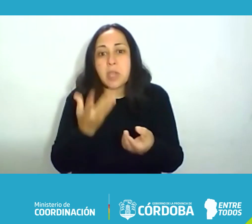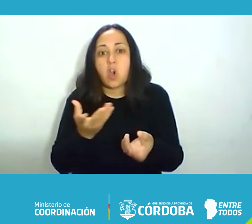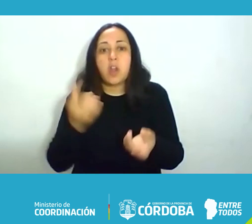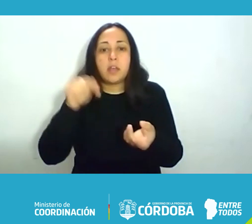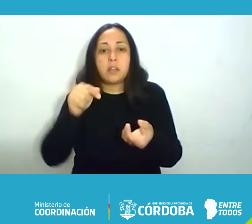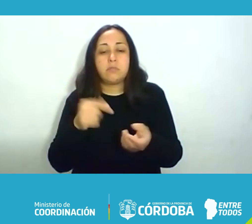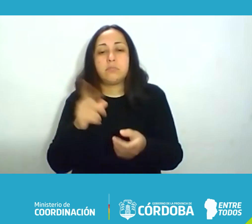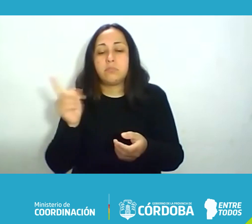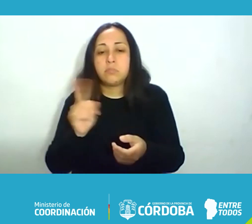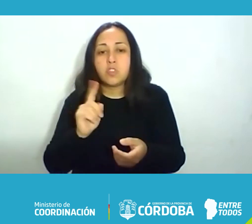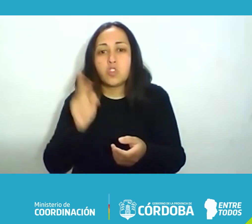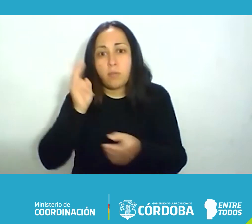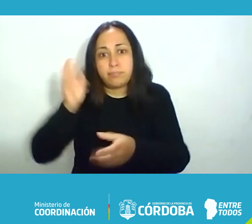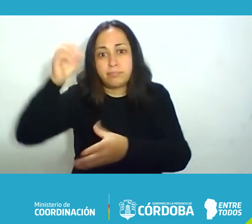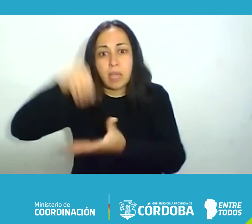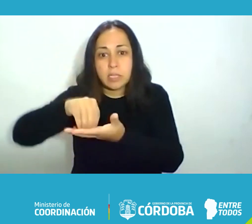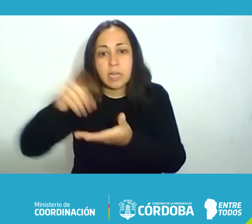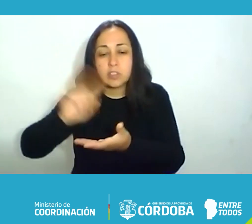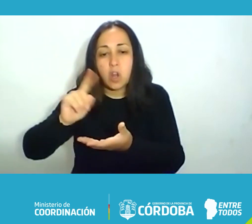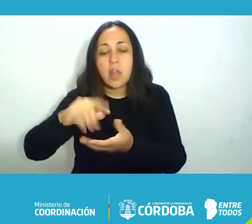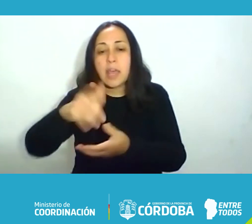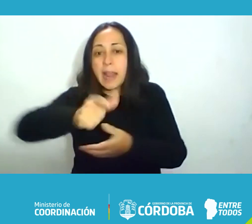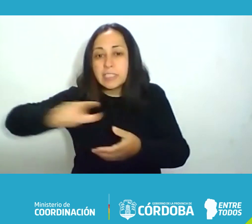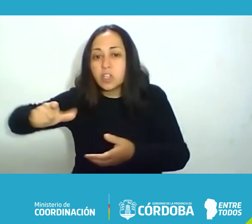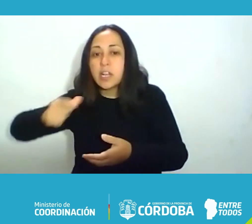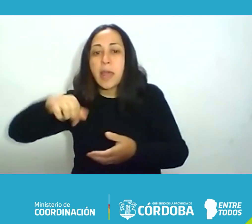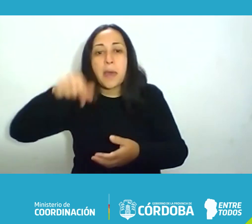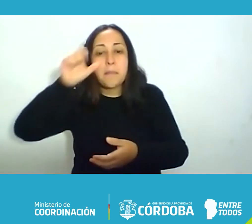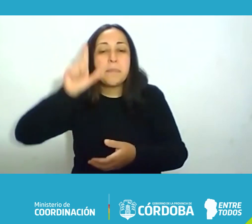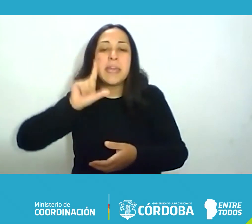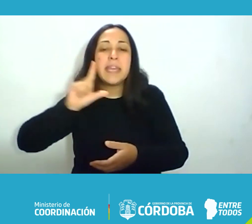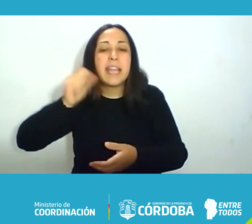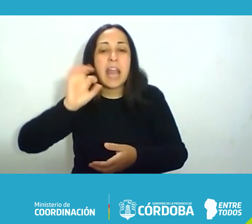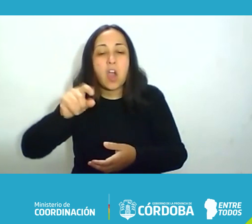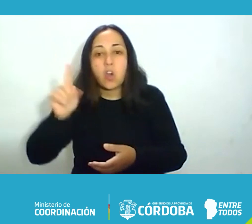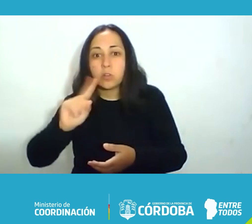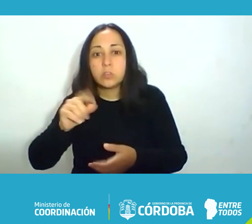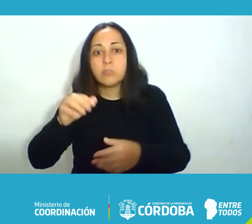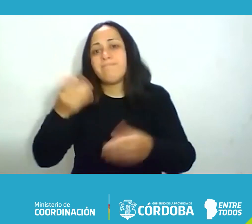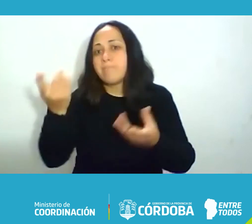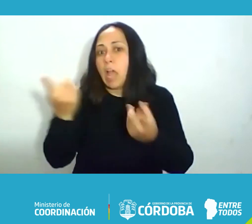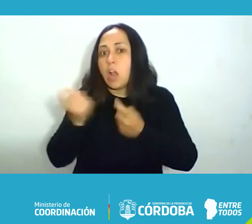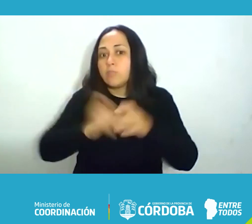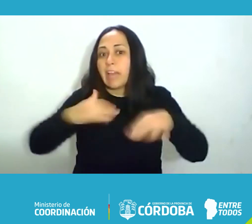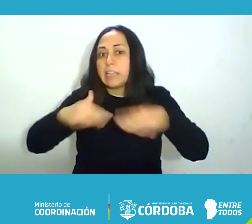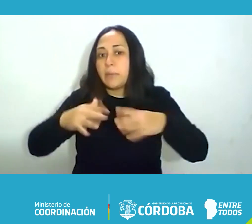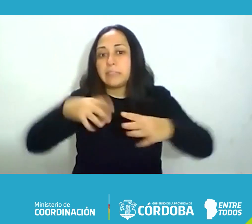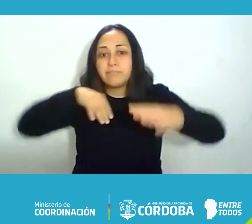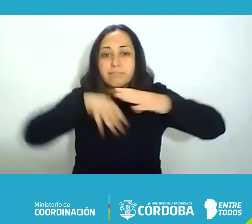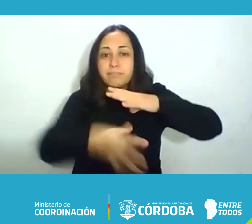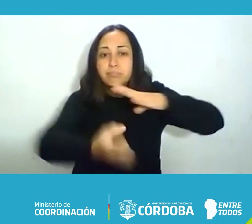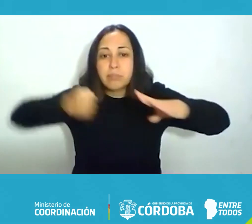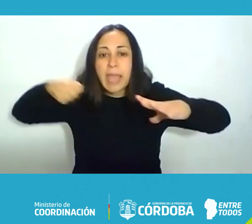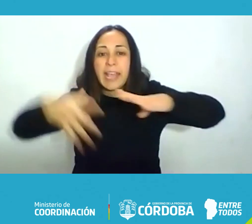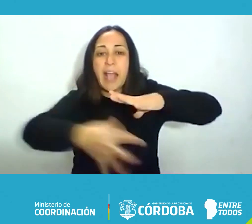Se prohíbe la instalación de obradores sobre el perilago. Se deben tener en cuenta las medidas en caso de derrames. Muchas actividades implican excavación y remoción de